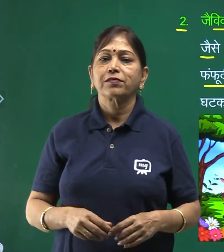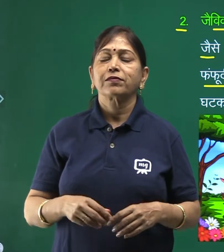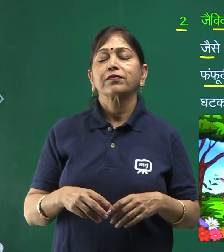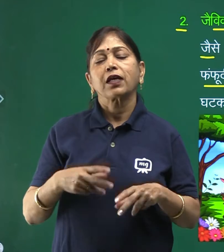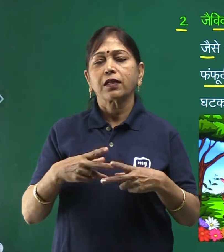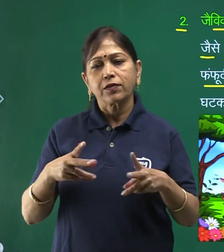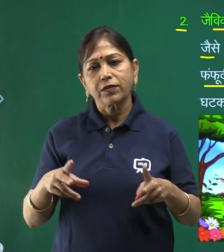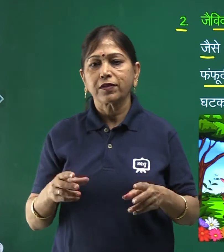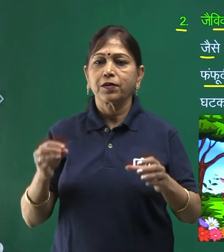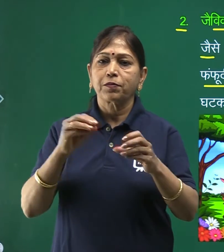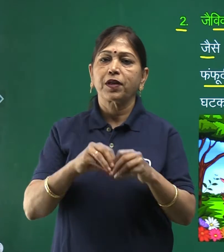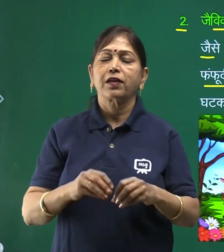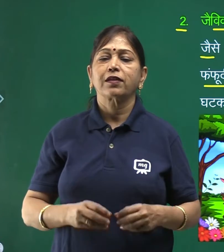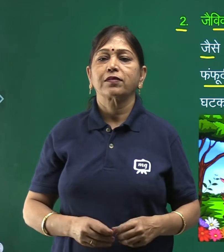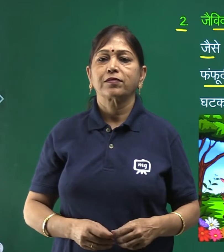आदि मिलकर